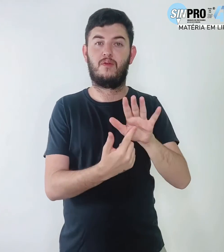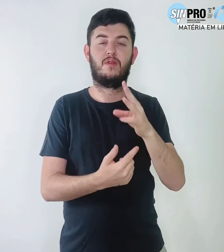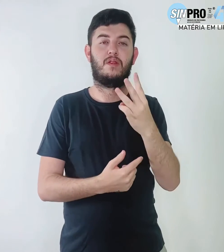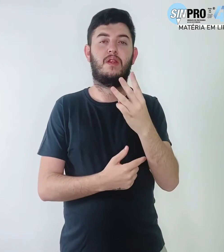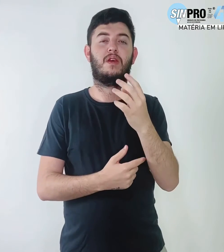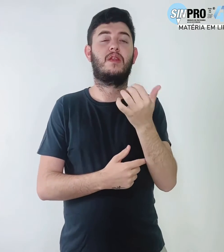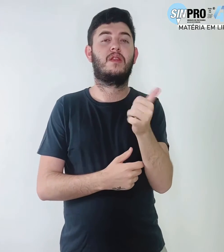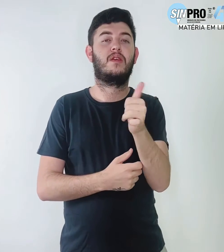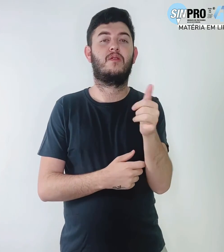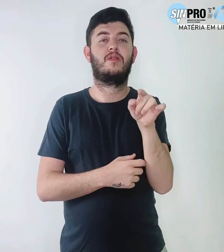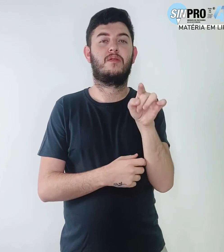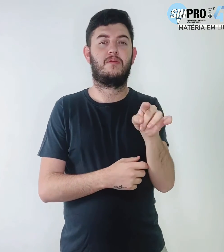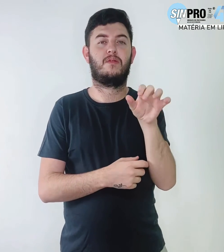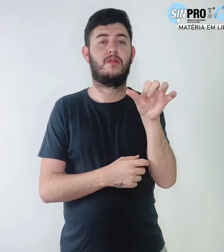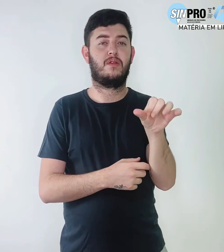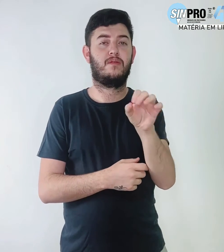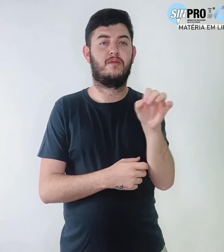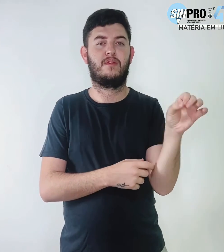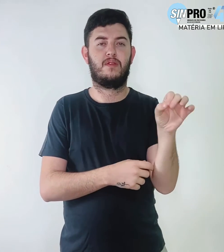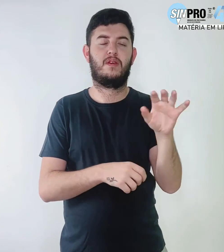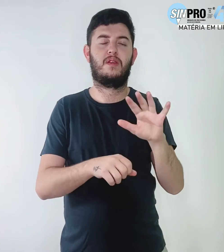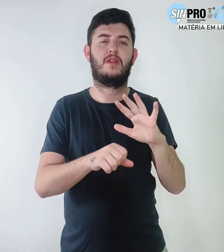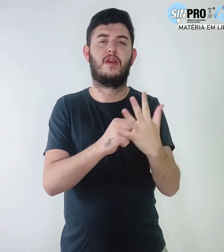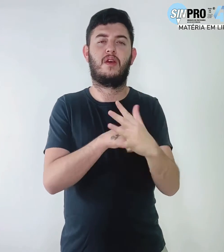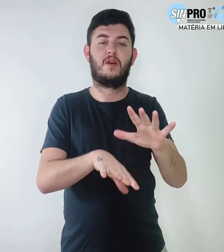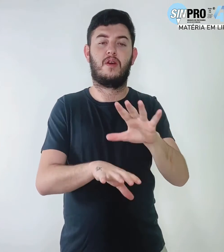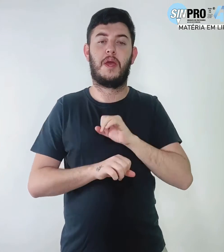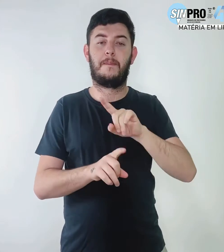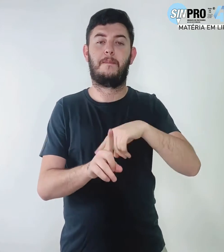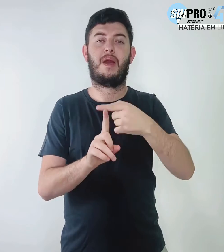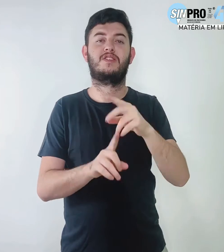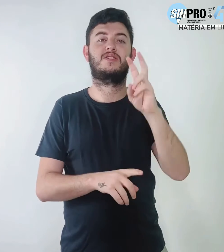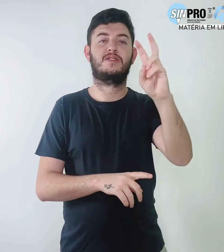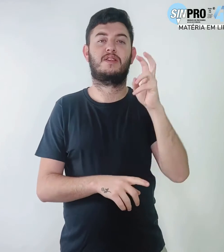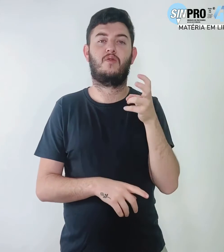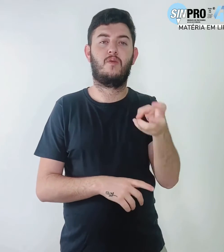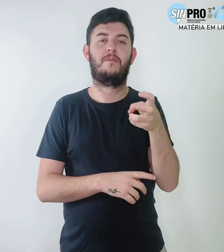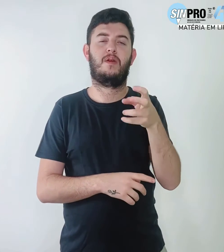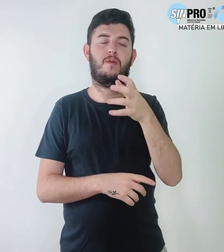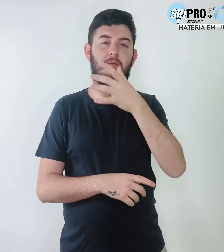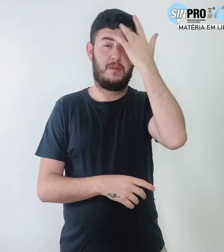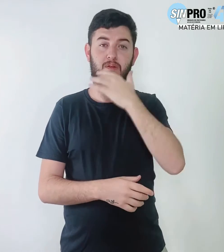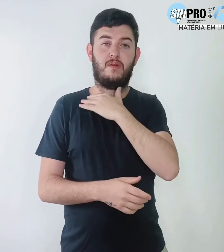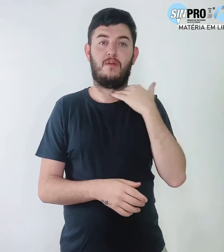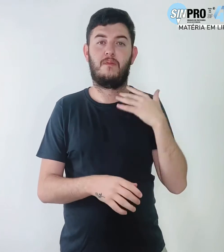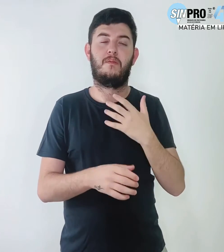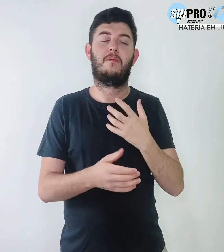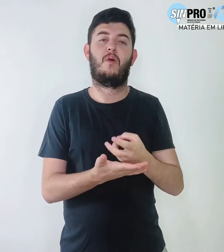311.098 contaminações e mais de 5.000 mortes pela doença em apenas 12